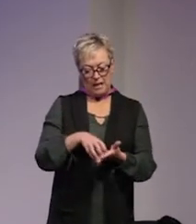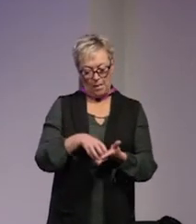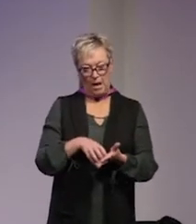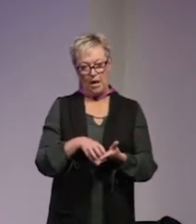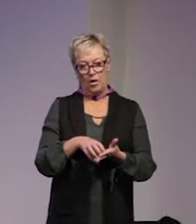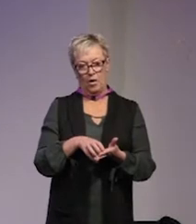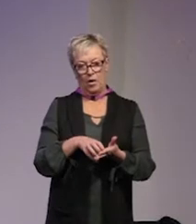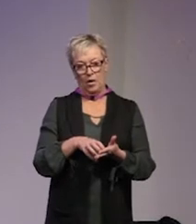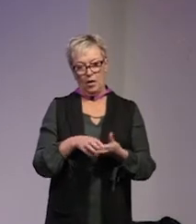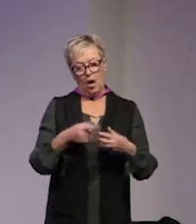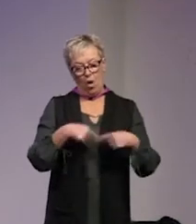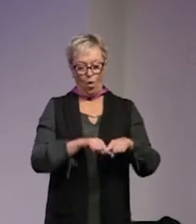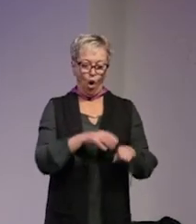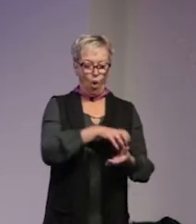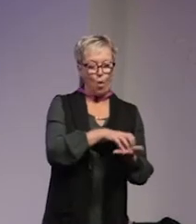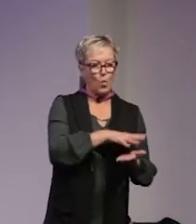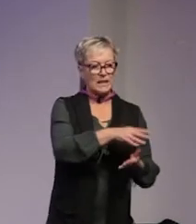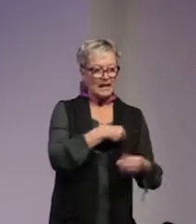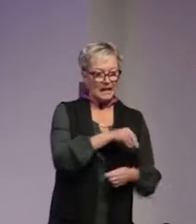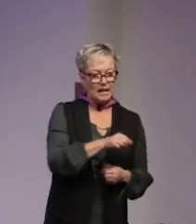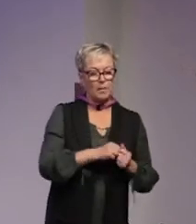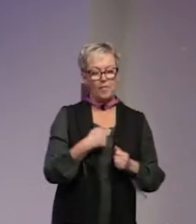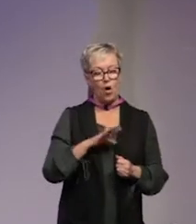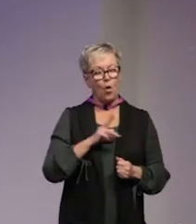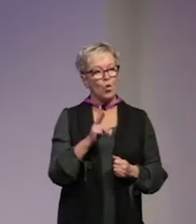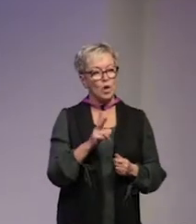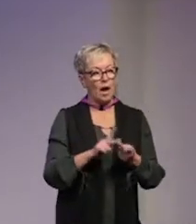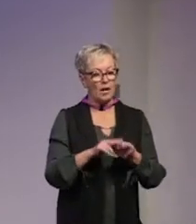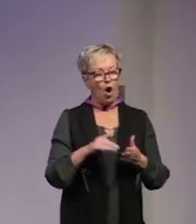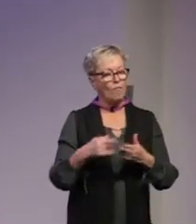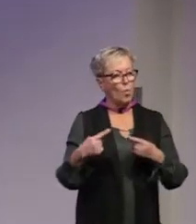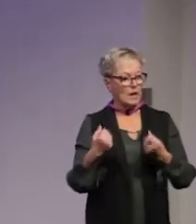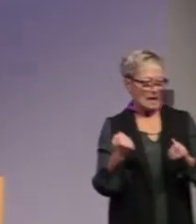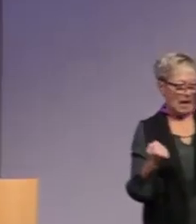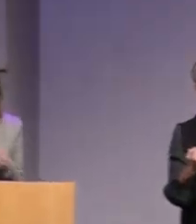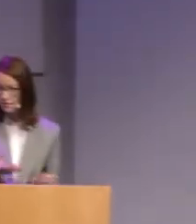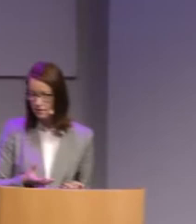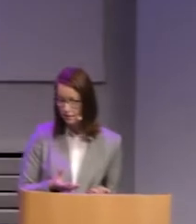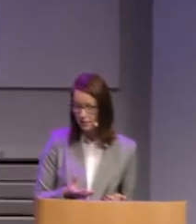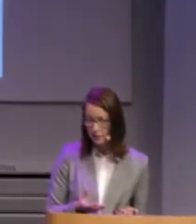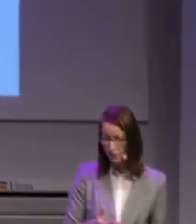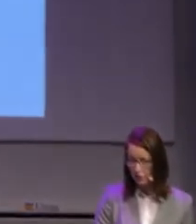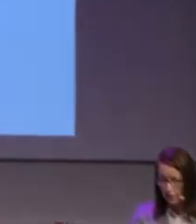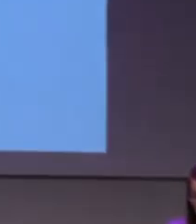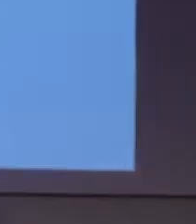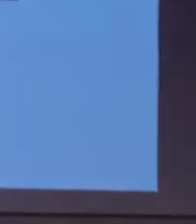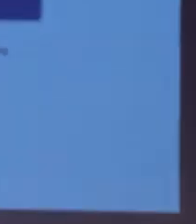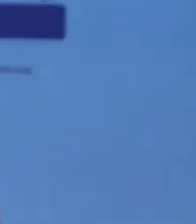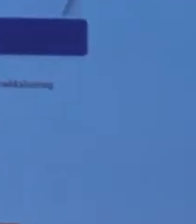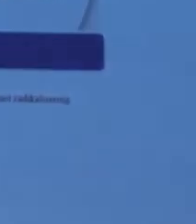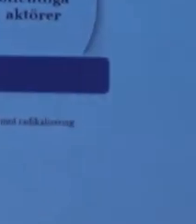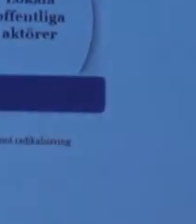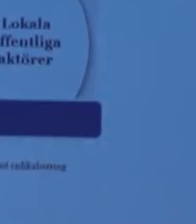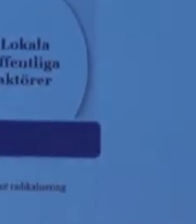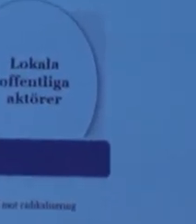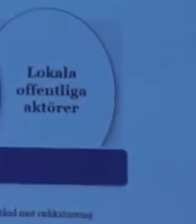kommuners insatser men vi har också en annan typ av resiliens och det kopplar mer till radikaliserade miljöer för